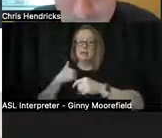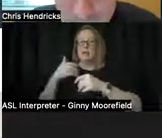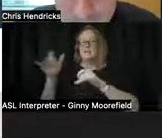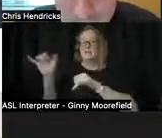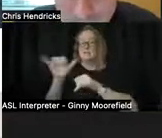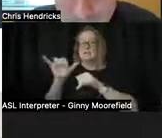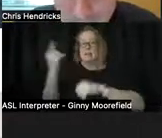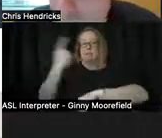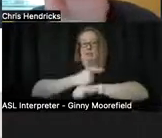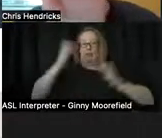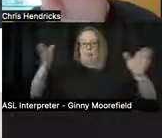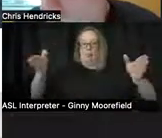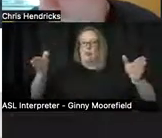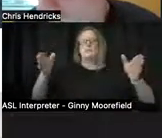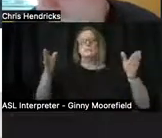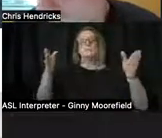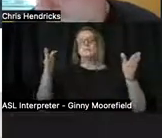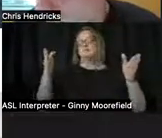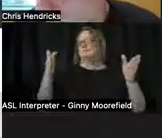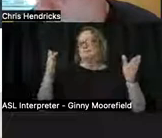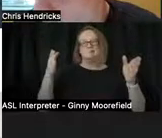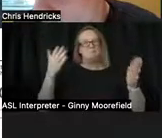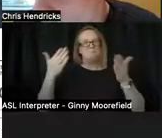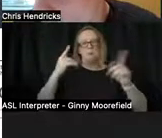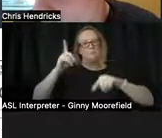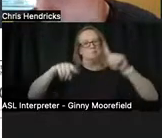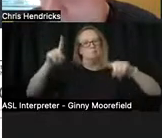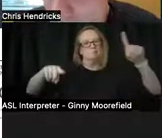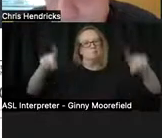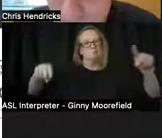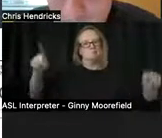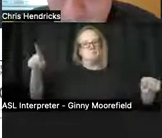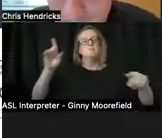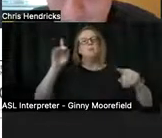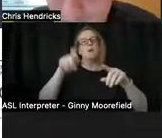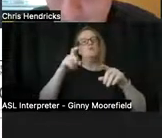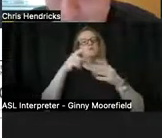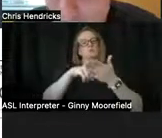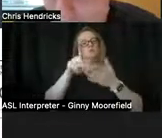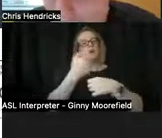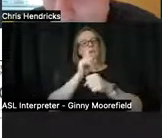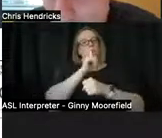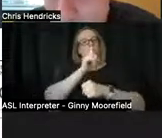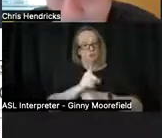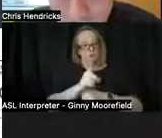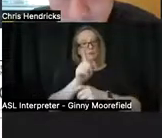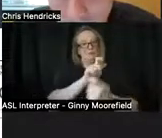votar pueden estar abiertos para que se pueda votar antes de tiempo Muy bien